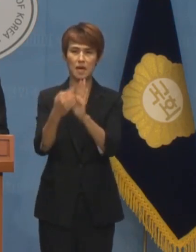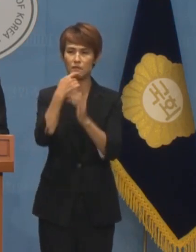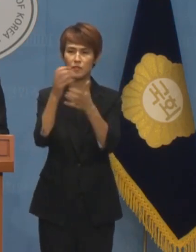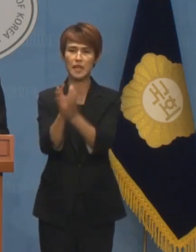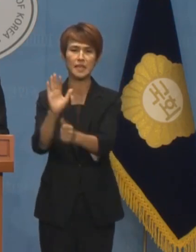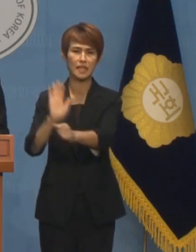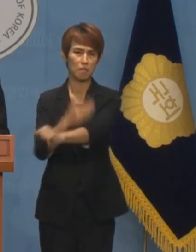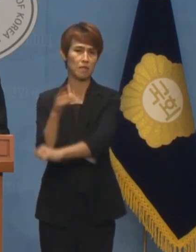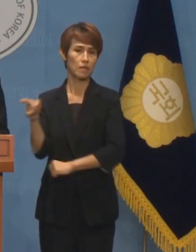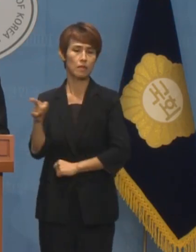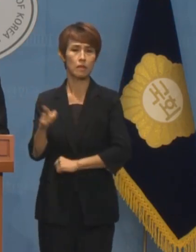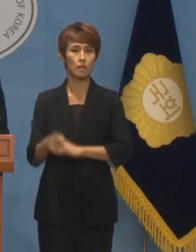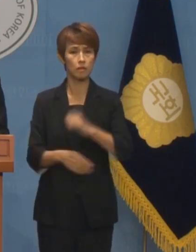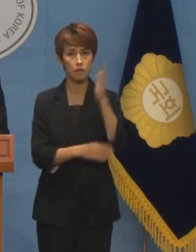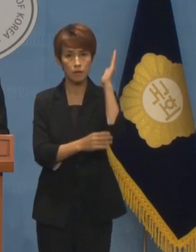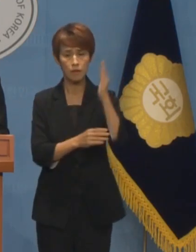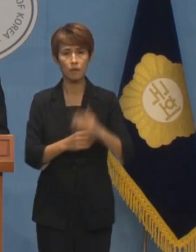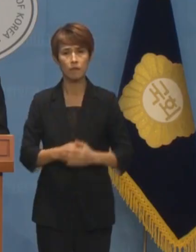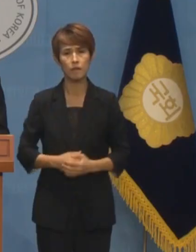때문이라고 강변하고 있습니다.